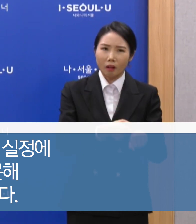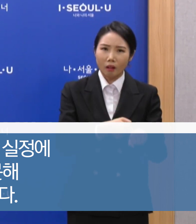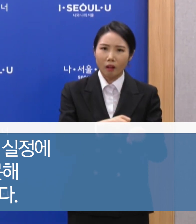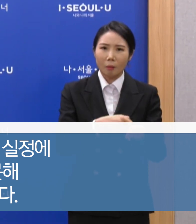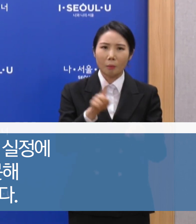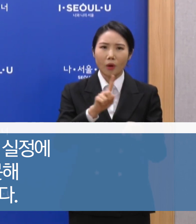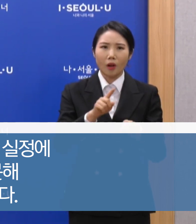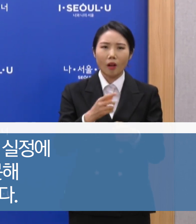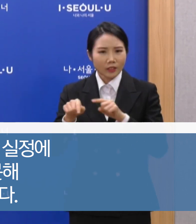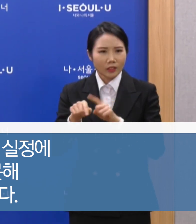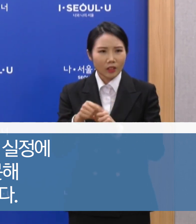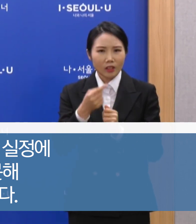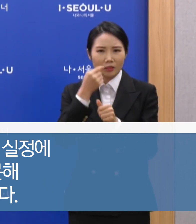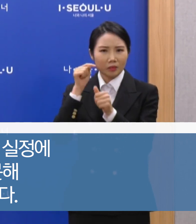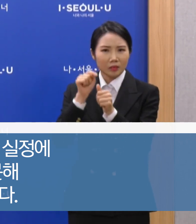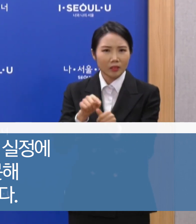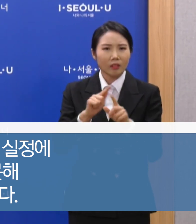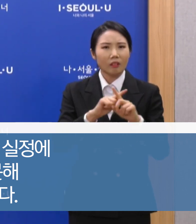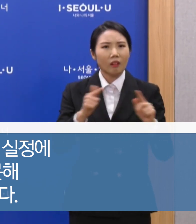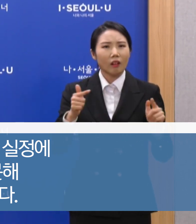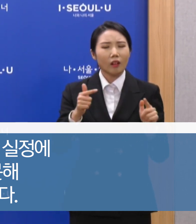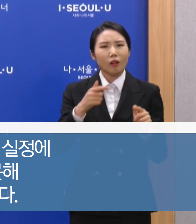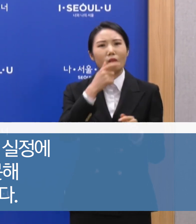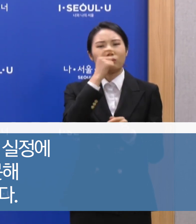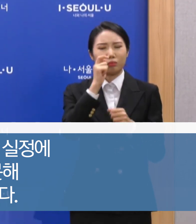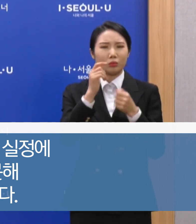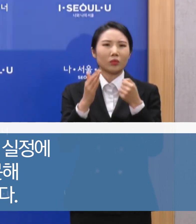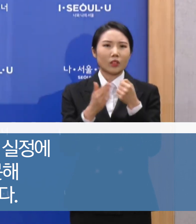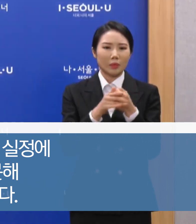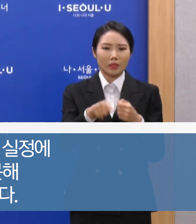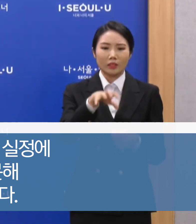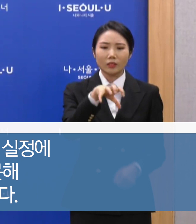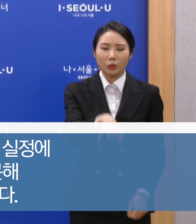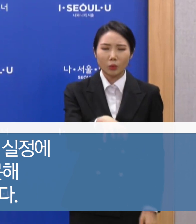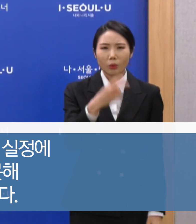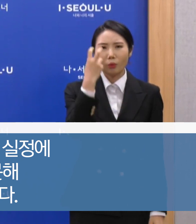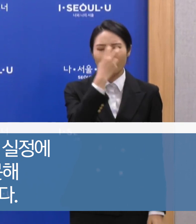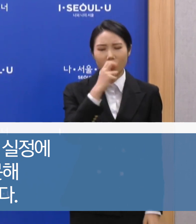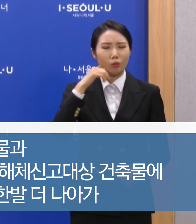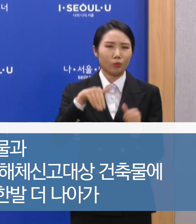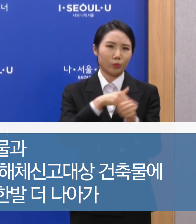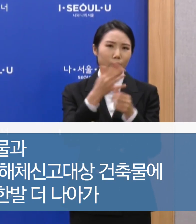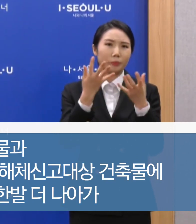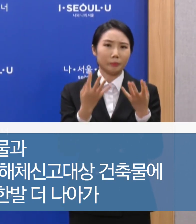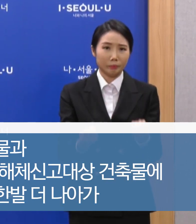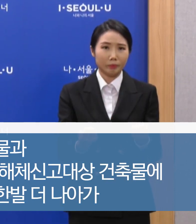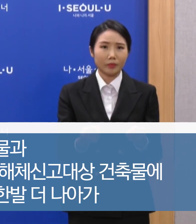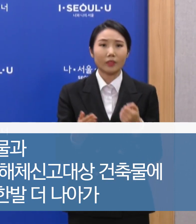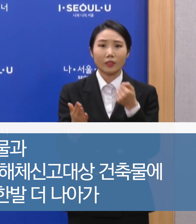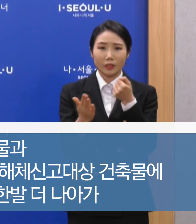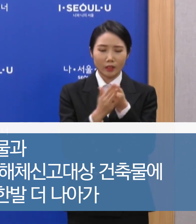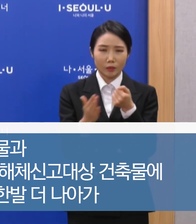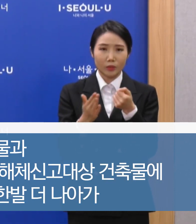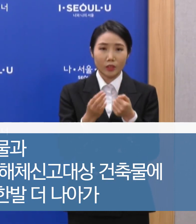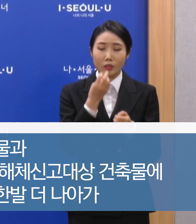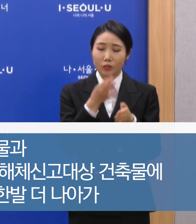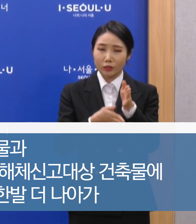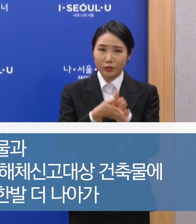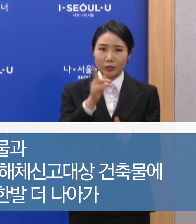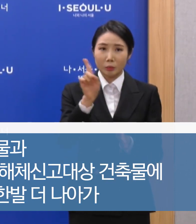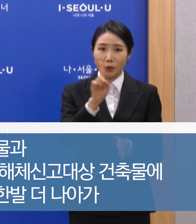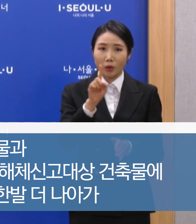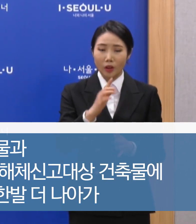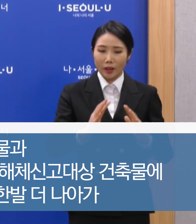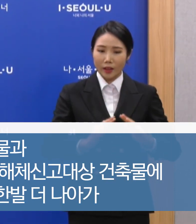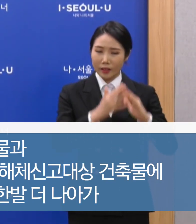적용이나 행정조치 처분 등을 못해 현장 관리에 어려움이 있는 실정입니다. 따라서 서울시는 해체 허가